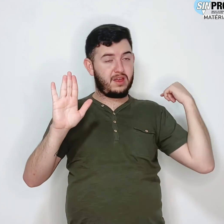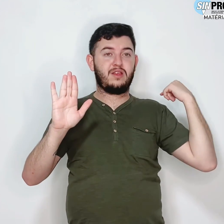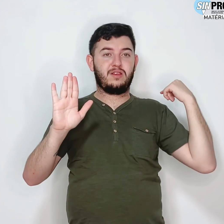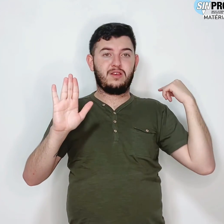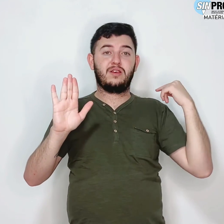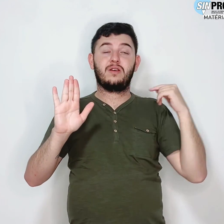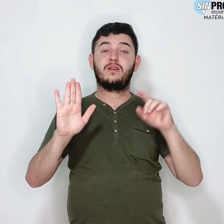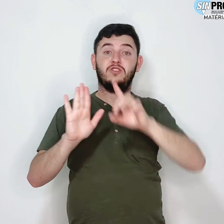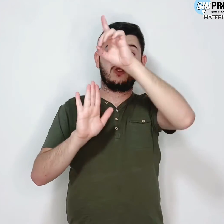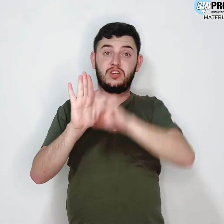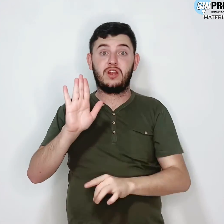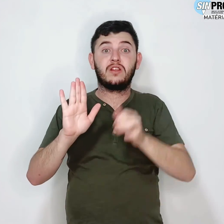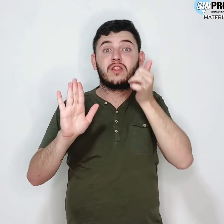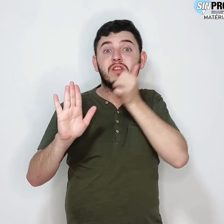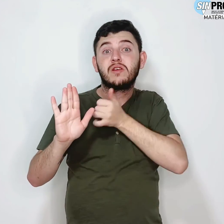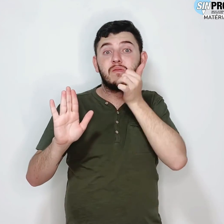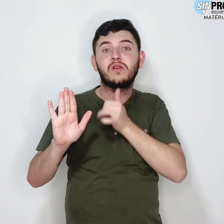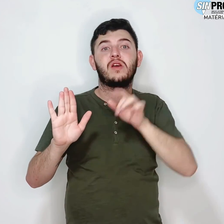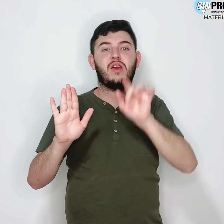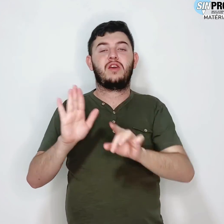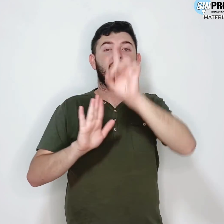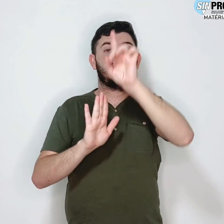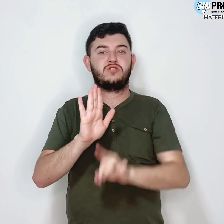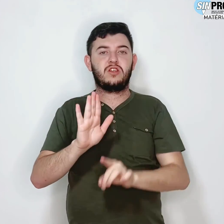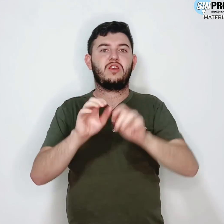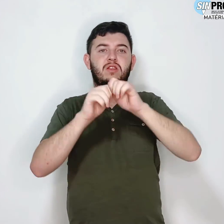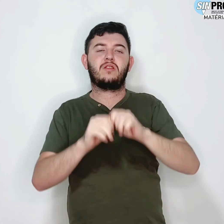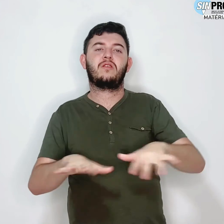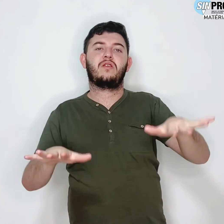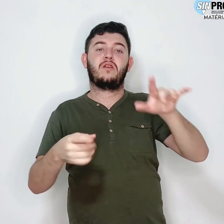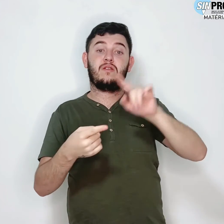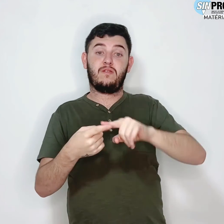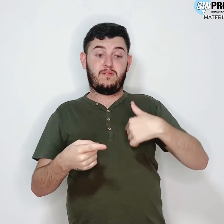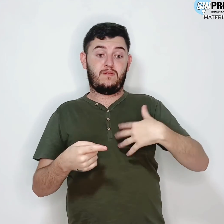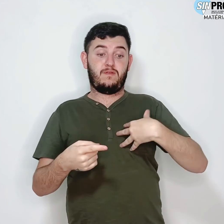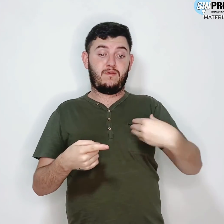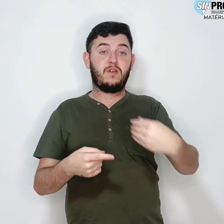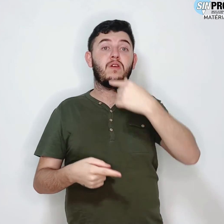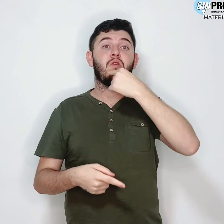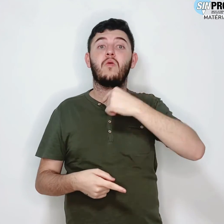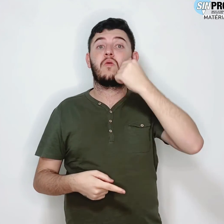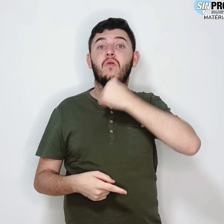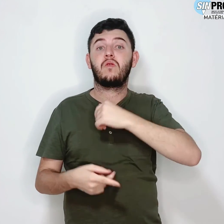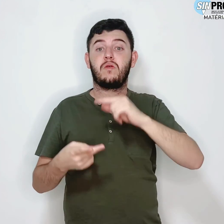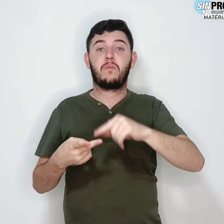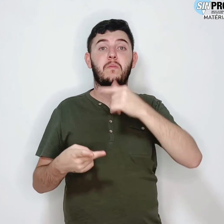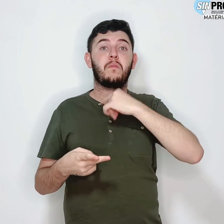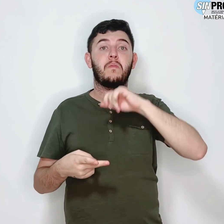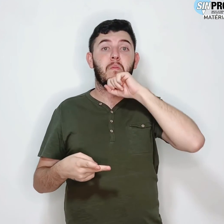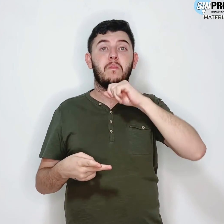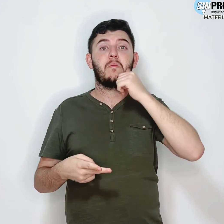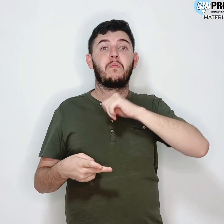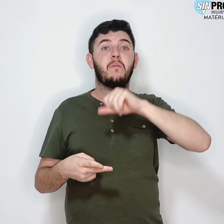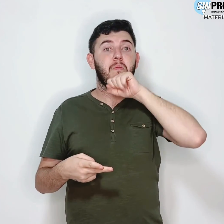às mulheres são direitos estendidos a filhos, filhas, pais, mães e toda a